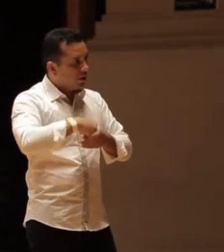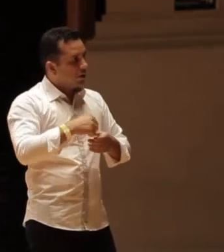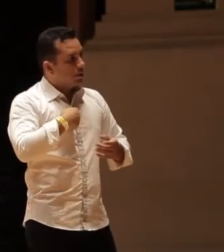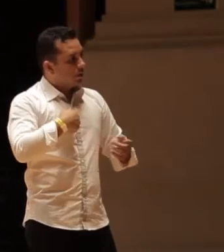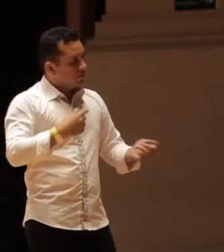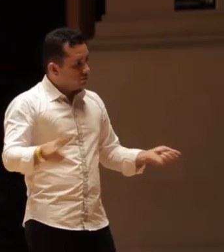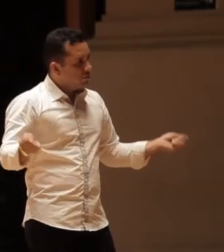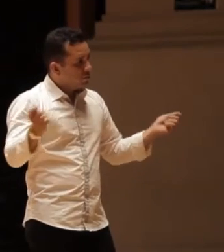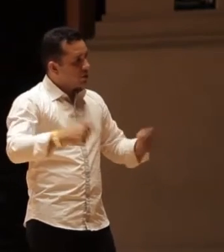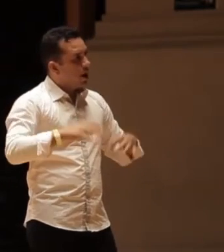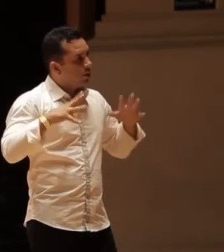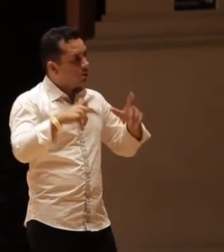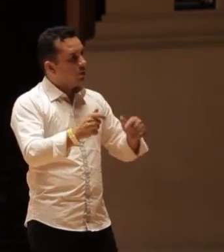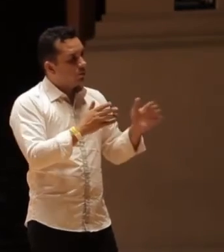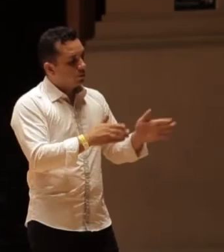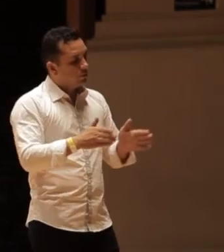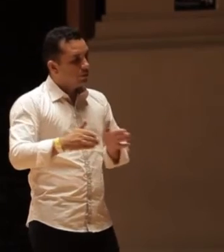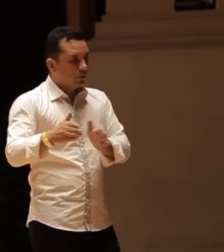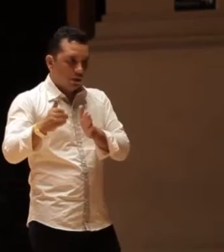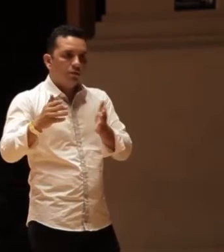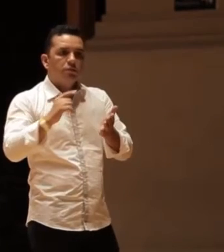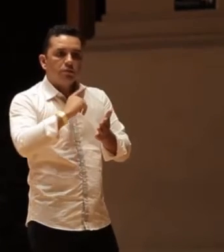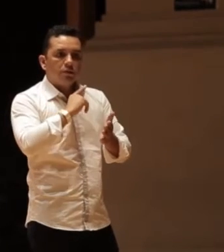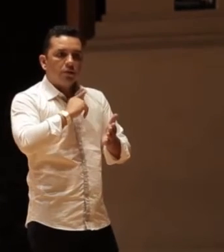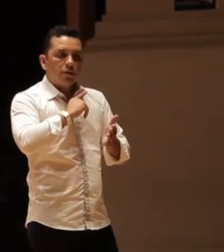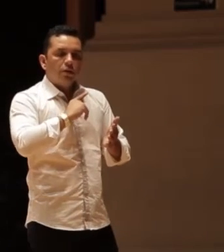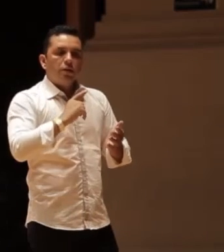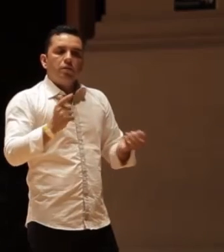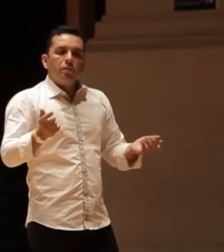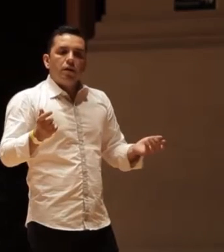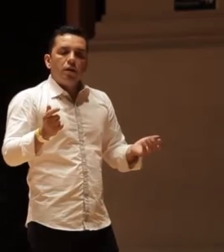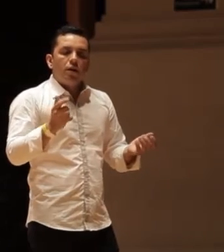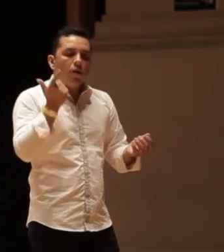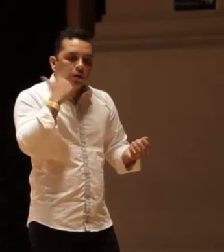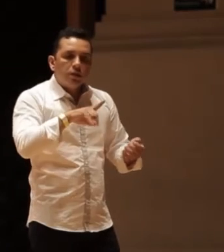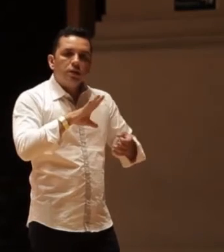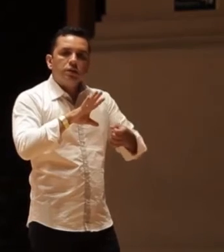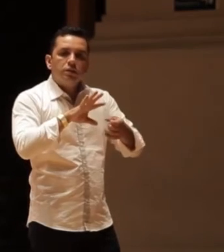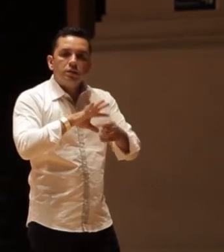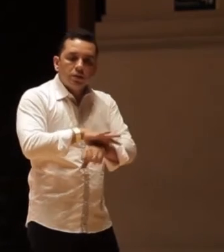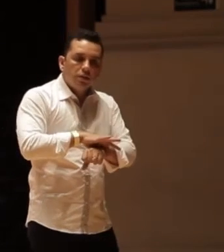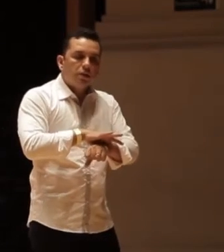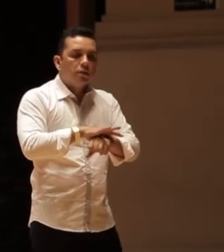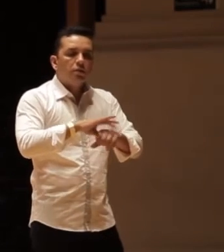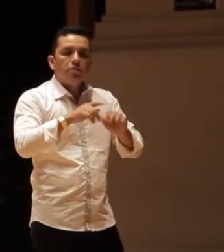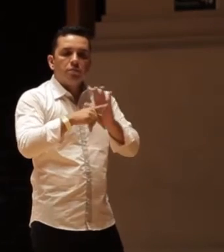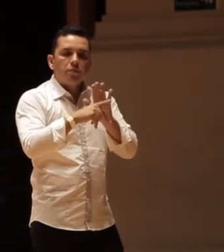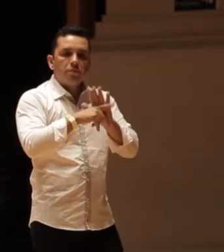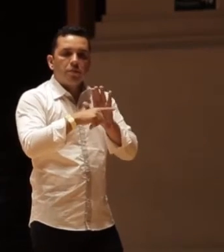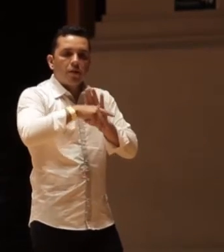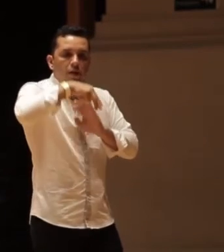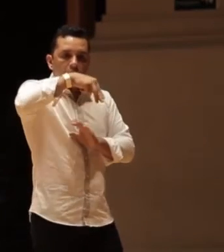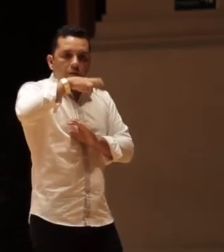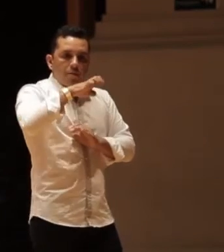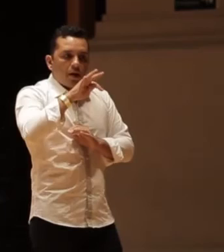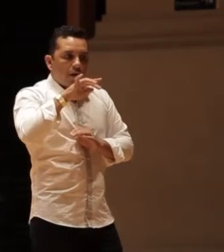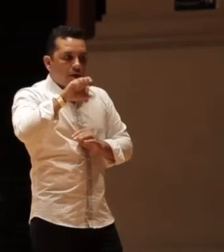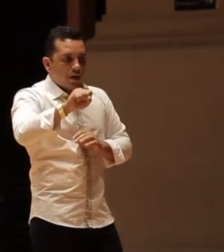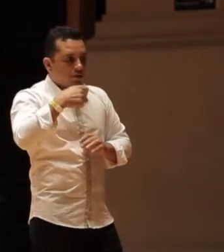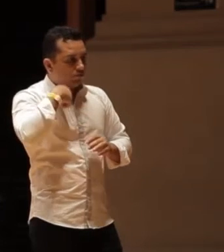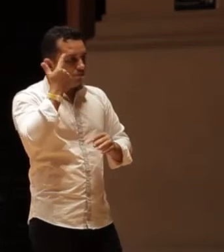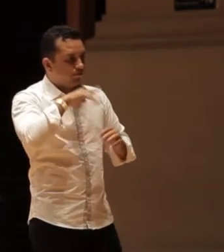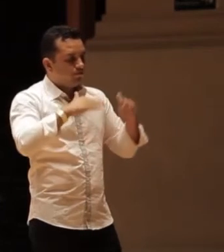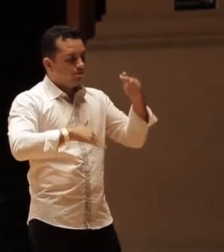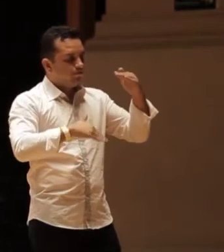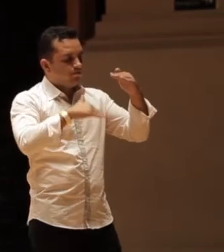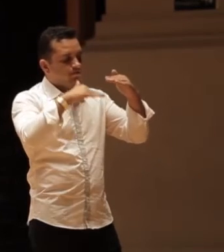vai se dar por esse processo de auditoria não é pra que assegura que estou apenas alcançar média mas também otimiza os recursos